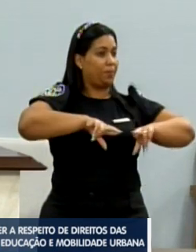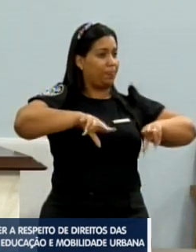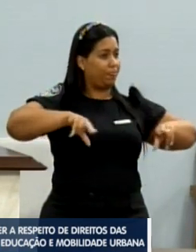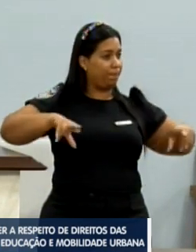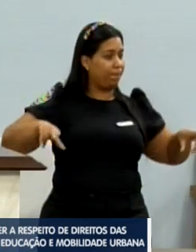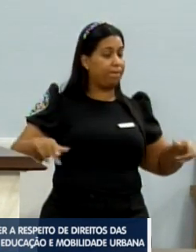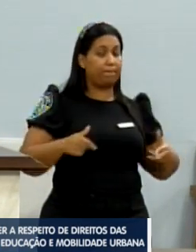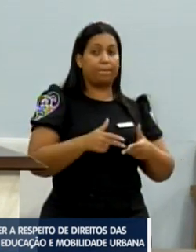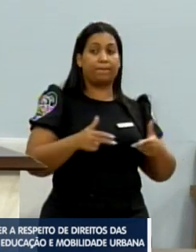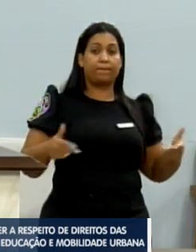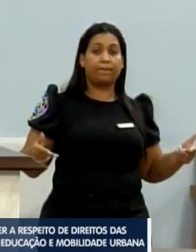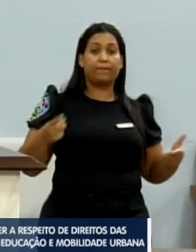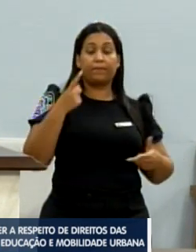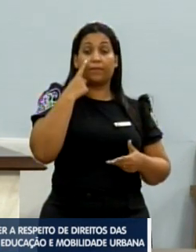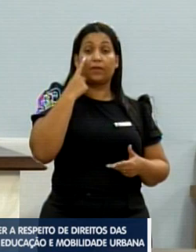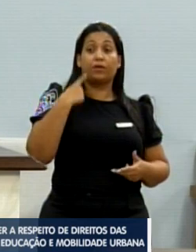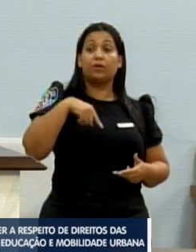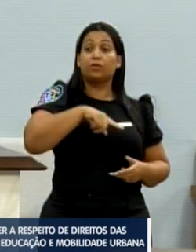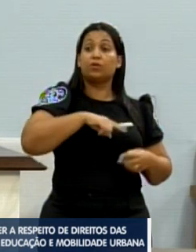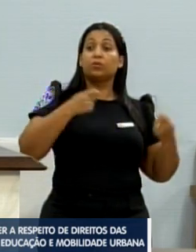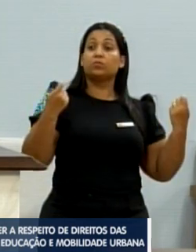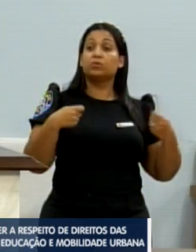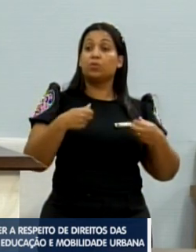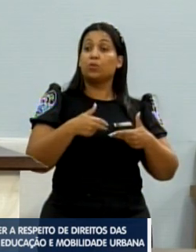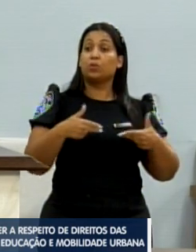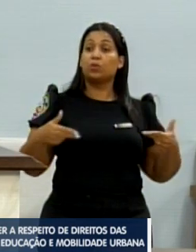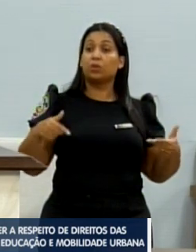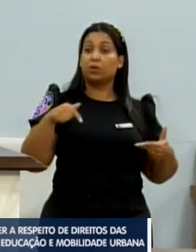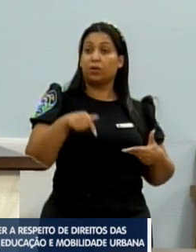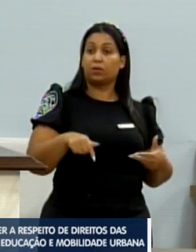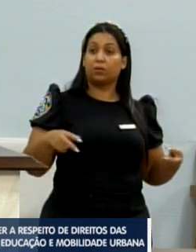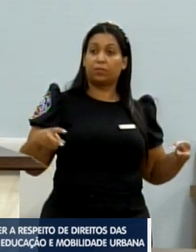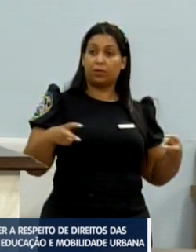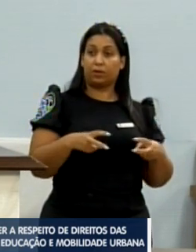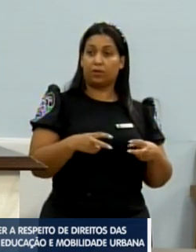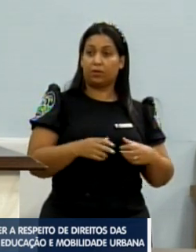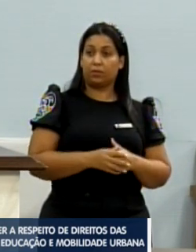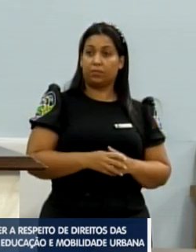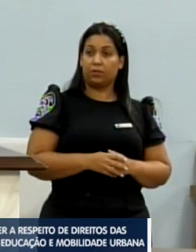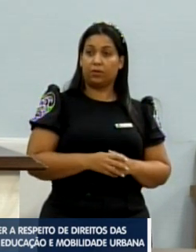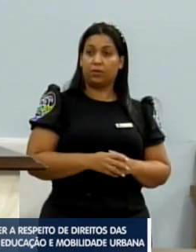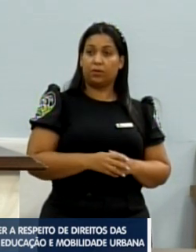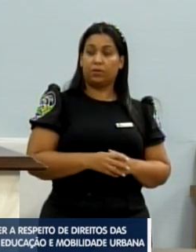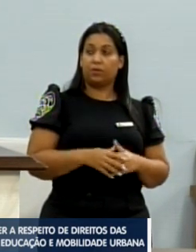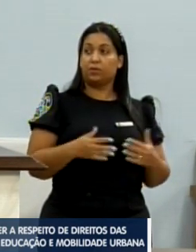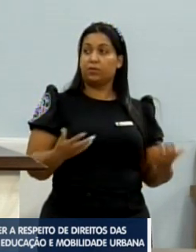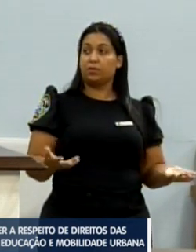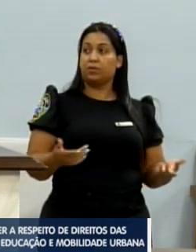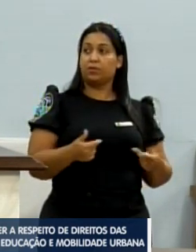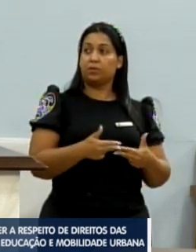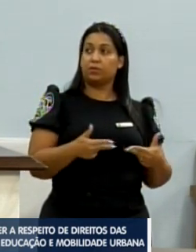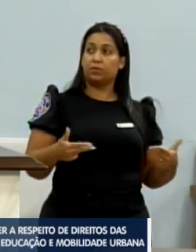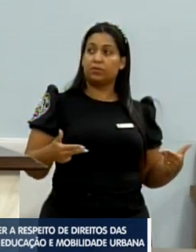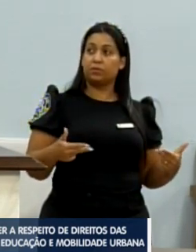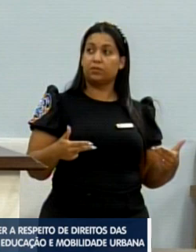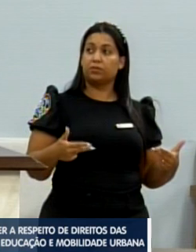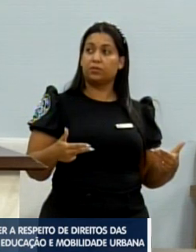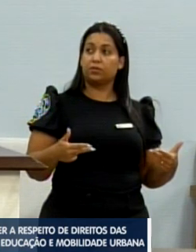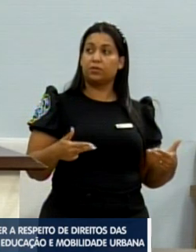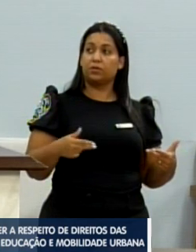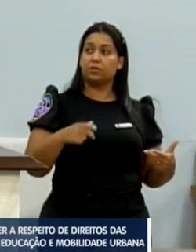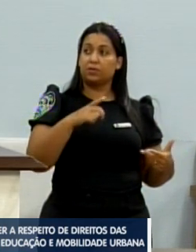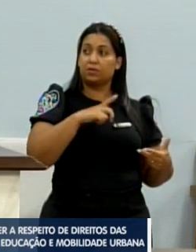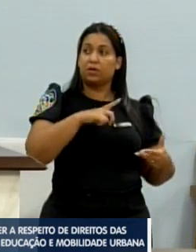a gente não precisa inventar nada nessa casa. A gente não precisa tirar coelho da cartola aqui, senhor presidente.